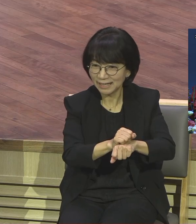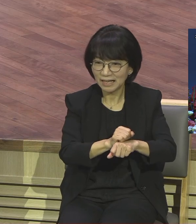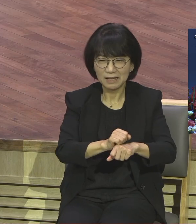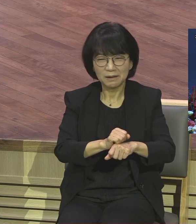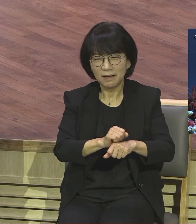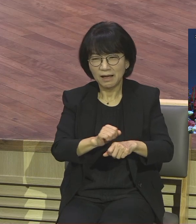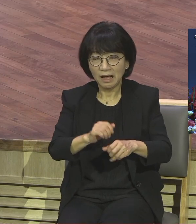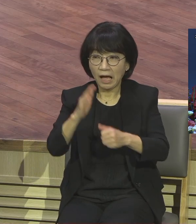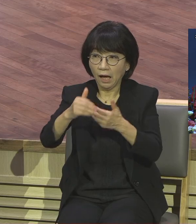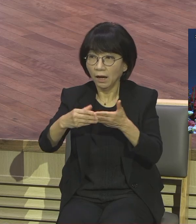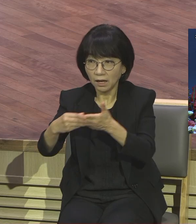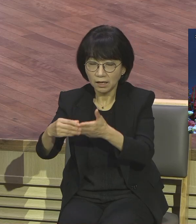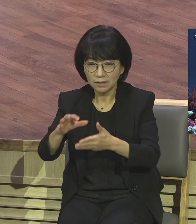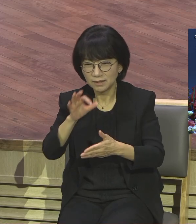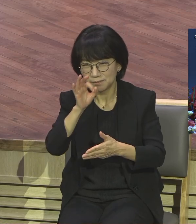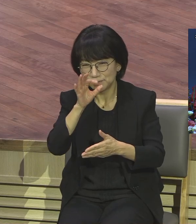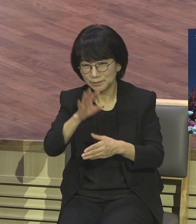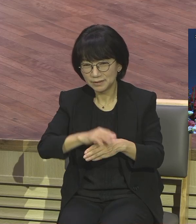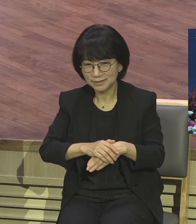멍해야 되는데,